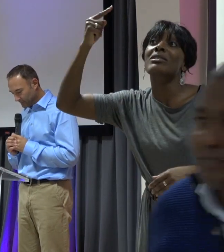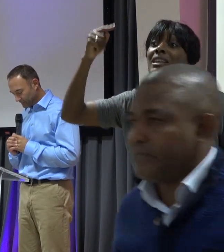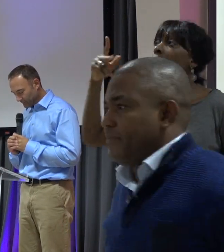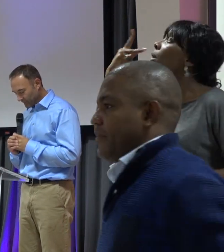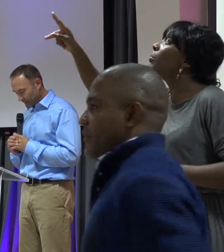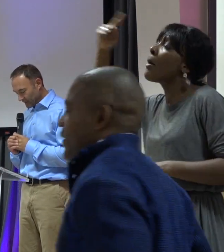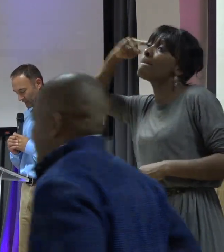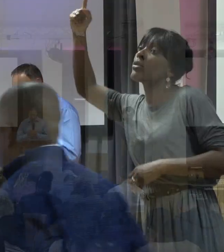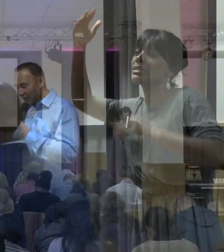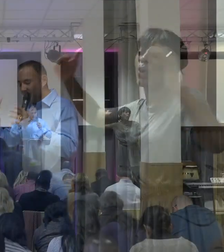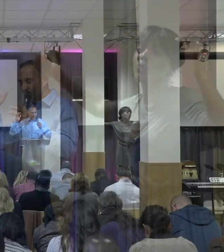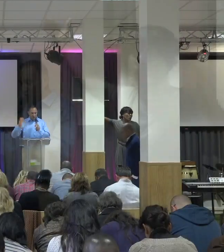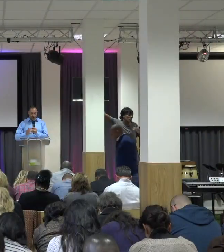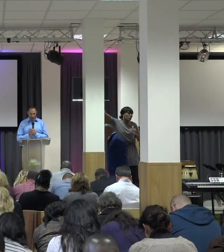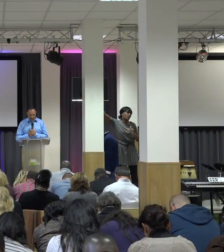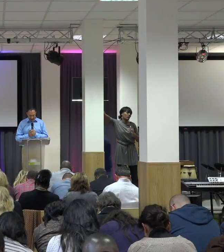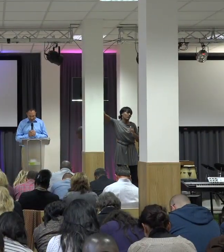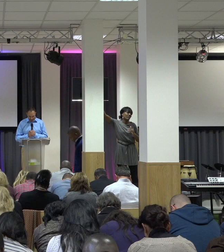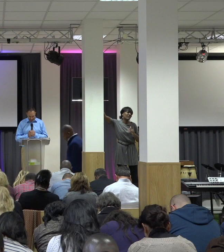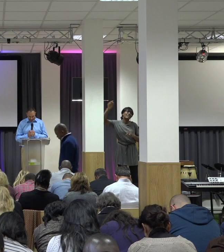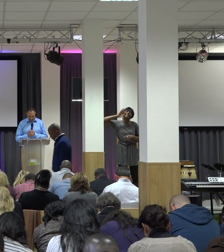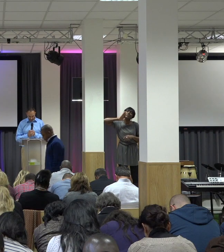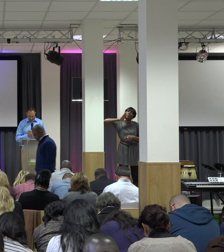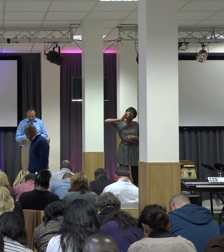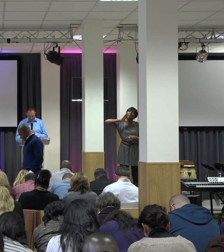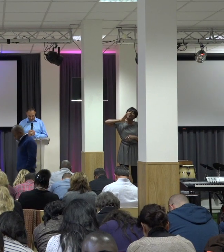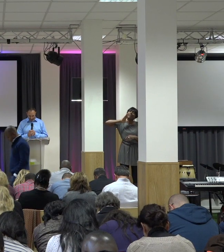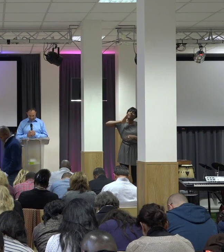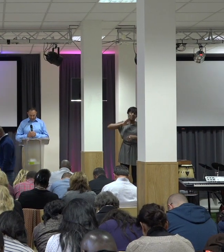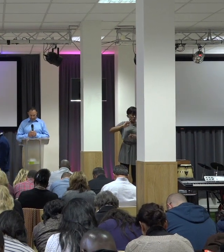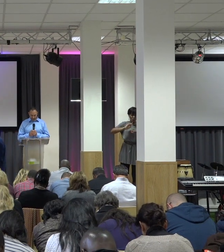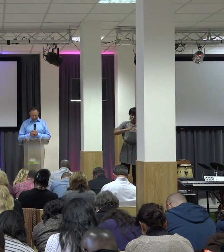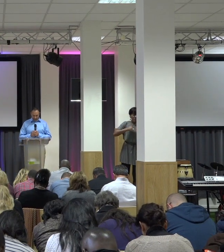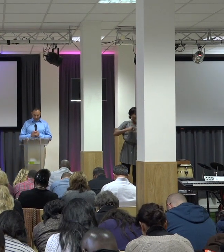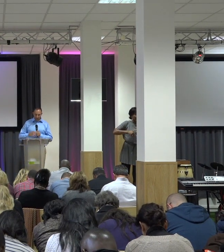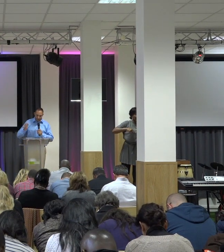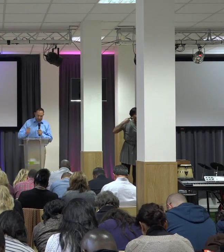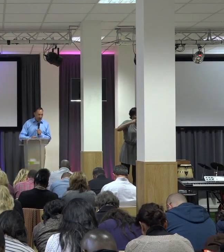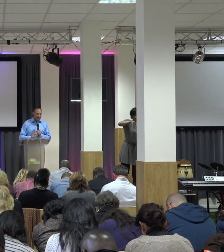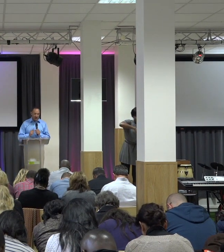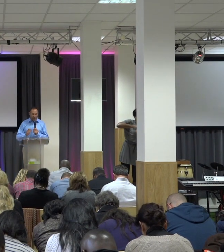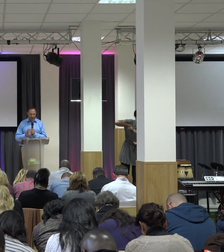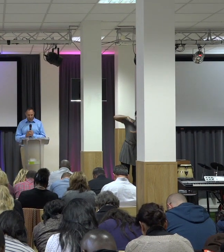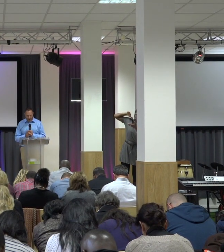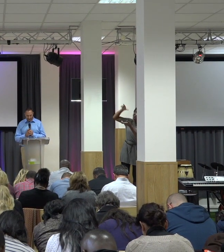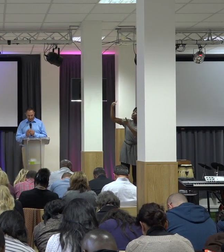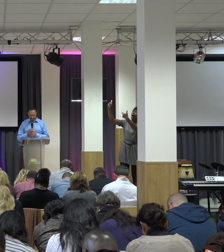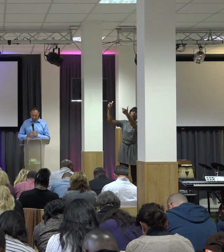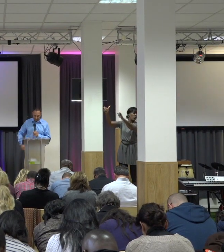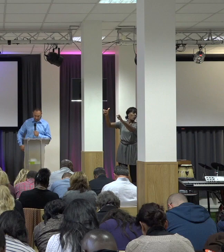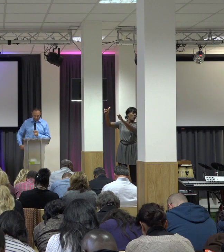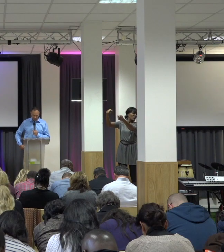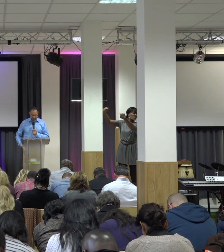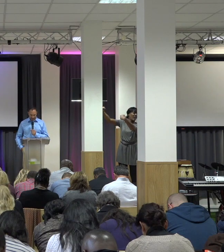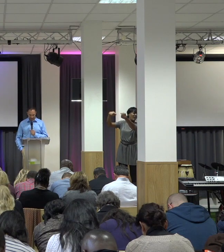plus hautes que mes pensées. God, we give you control of our lives. Seigneur, nous te donnons tout contrôle de nos vies. We will follow you no matter what. Nous